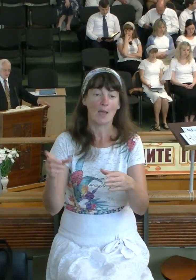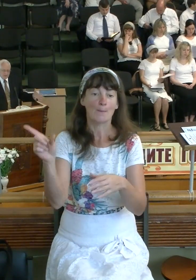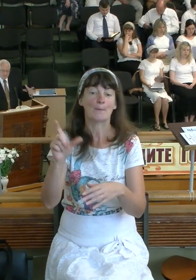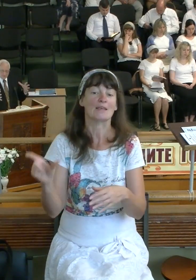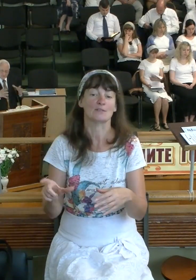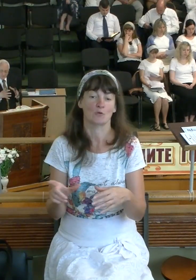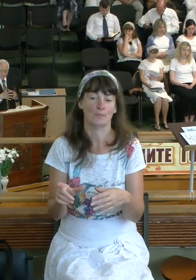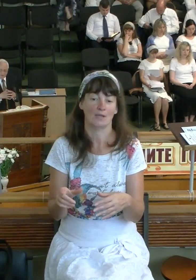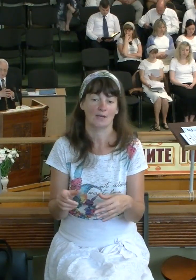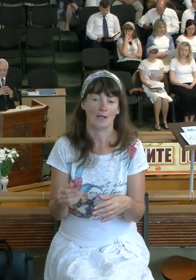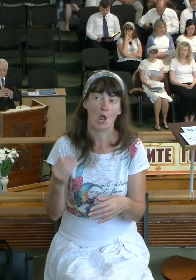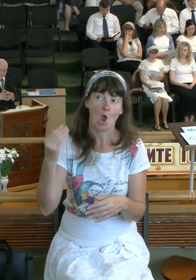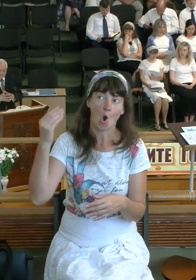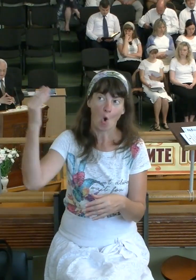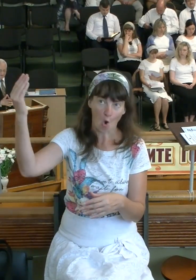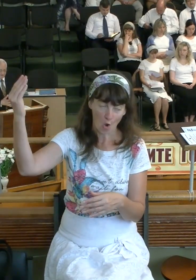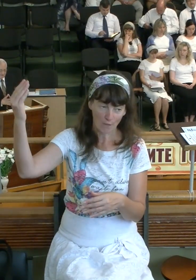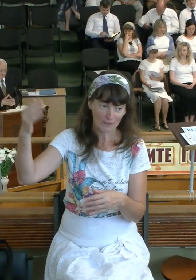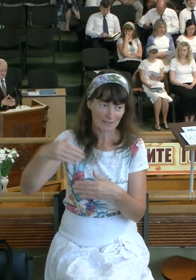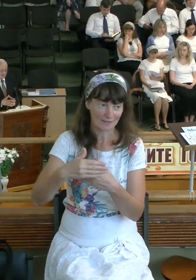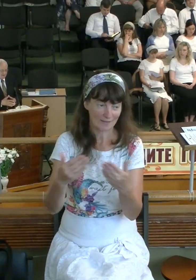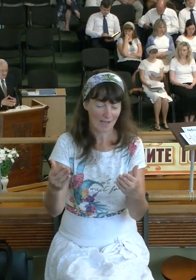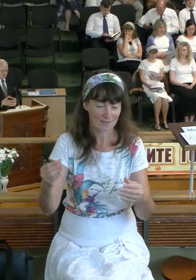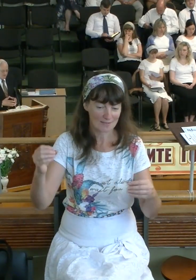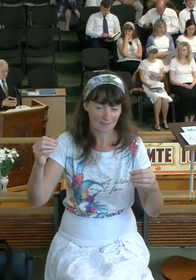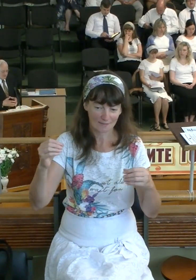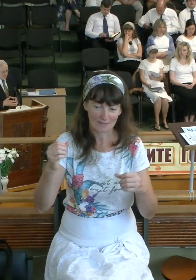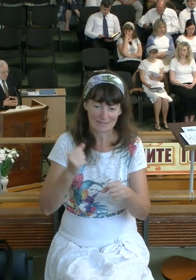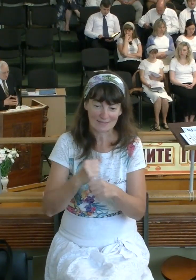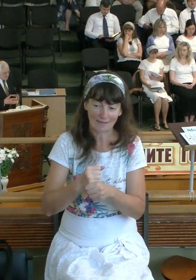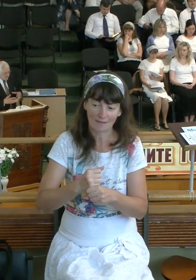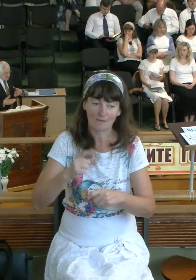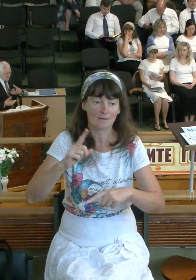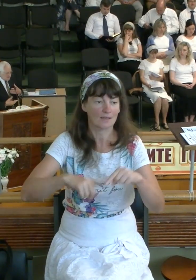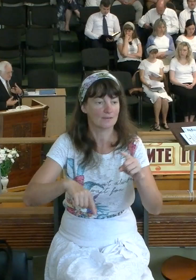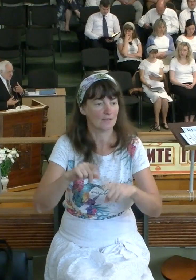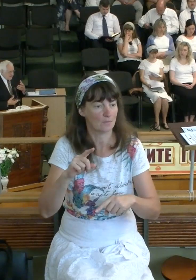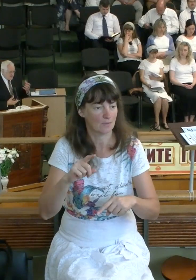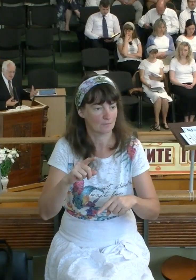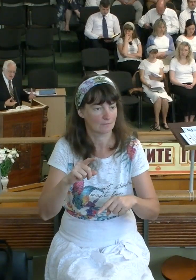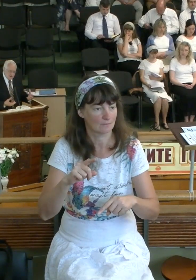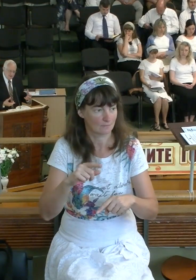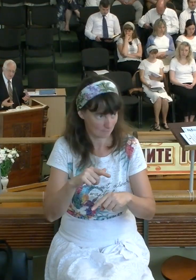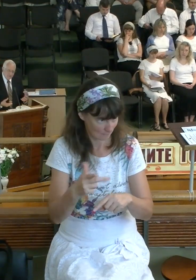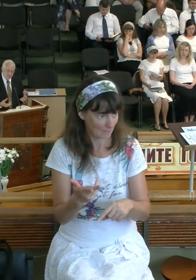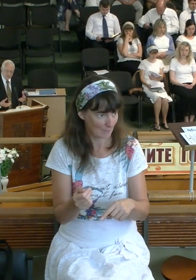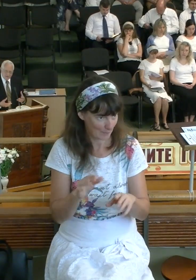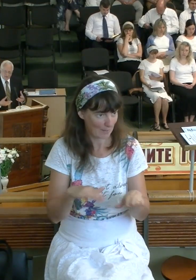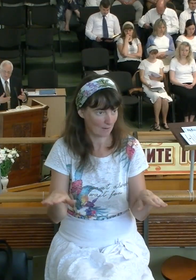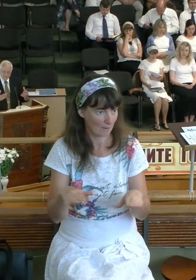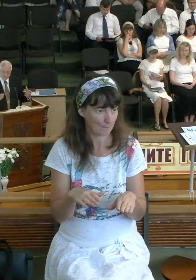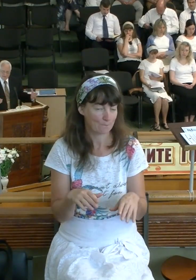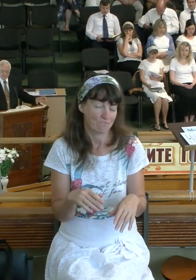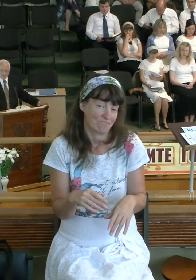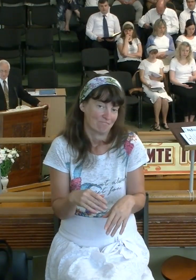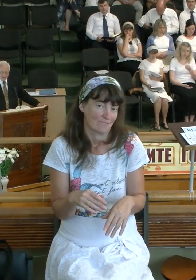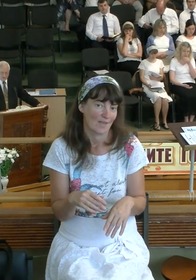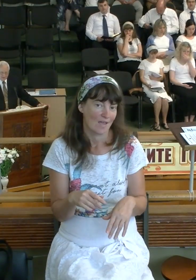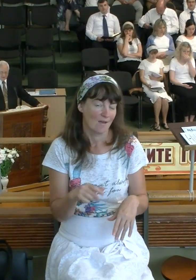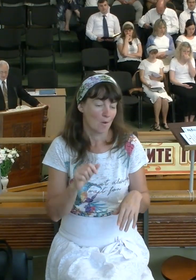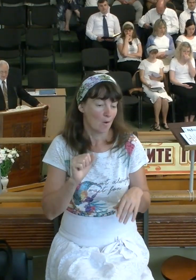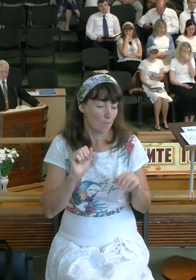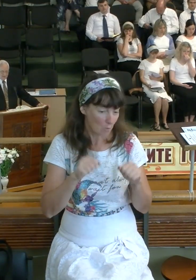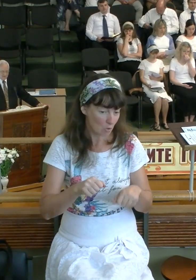заметил, что они между собой не очень родные. Может быть, заметил, нет у них силы контролировать